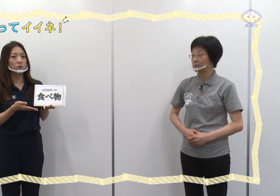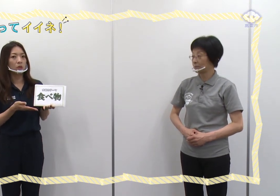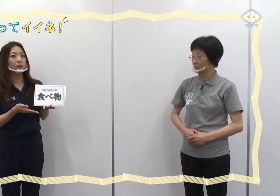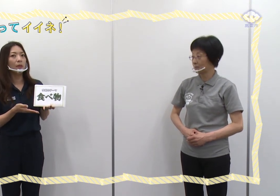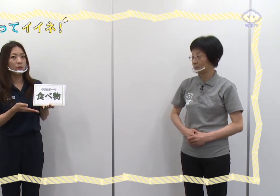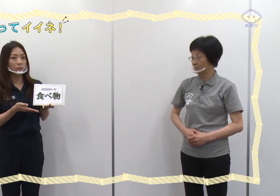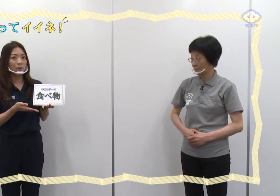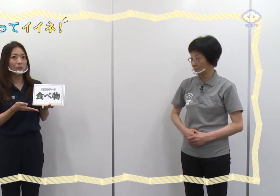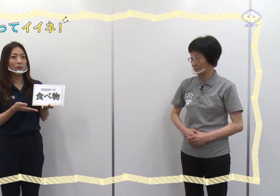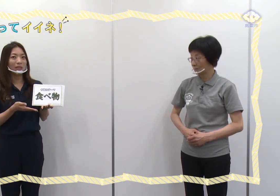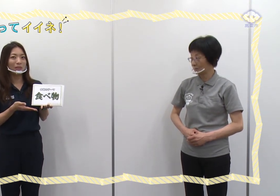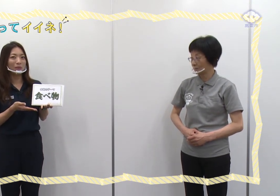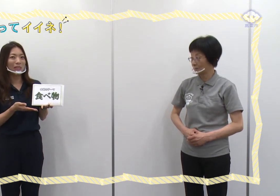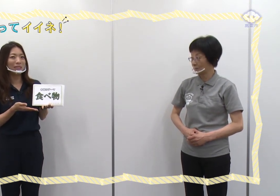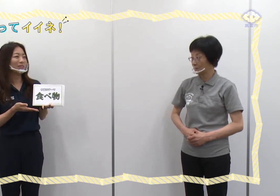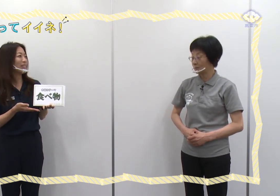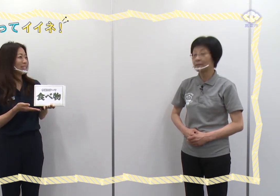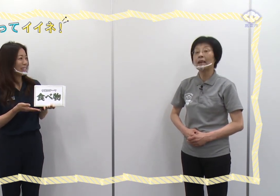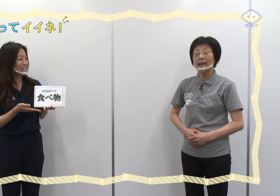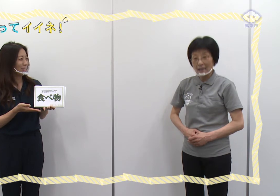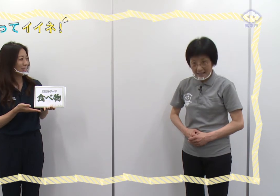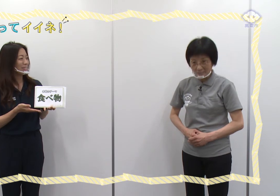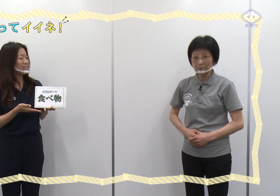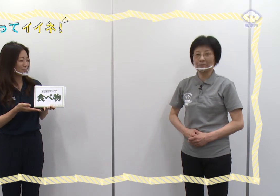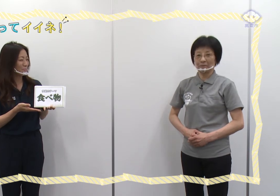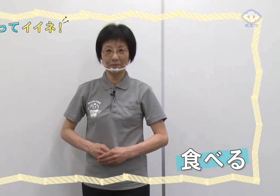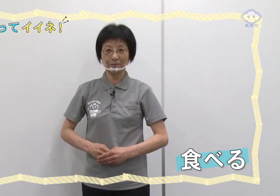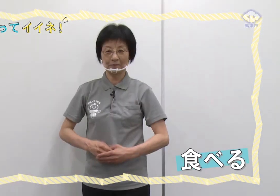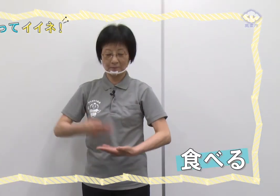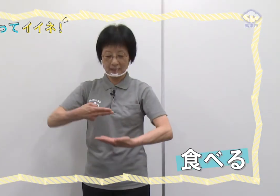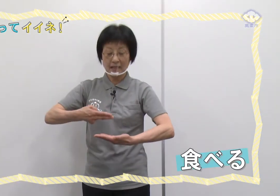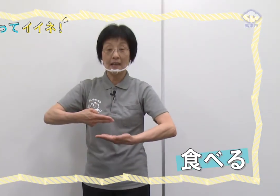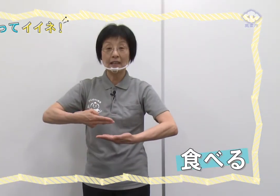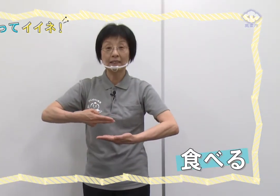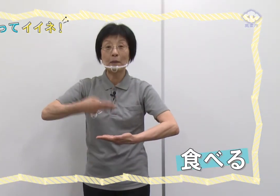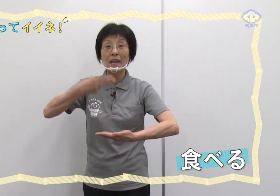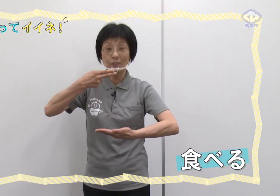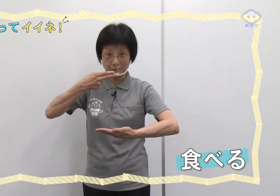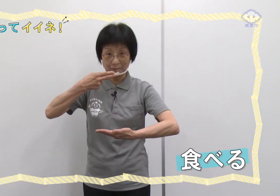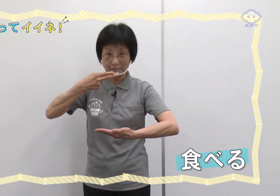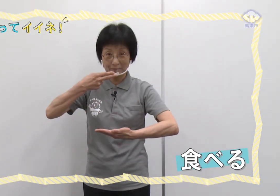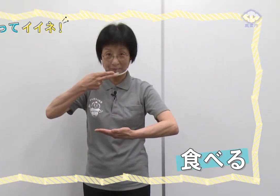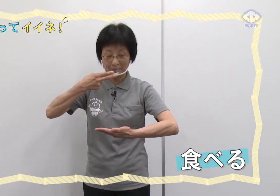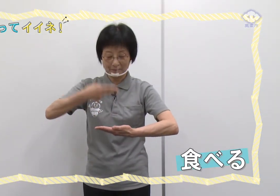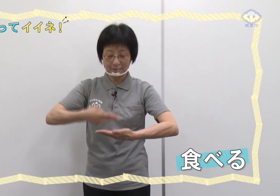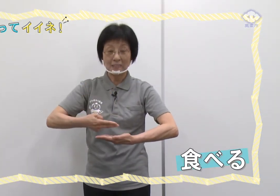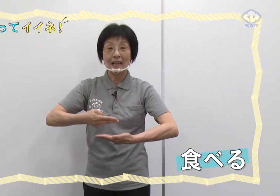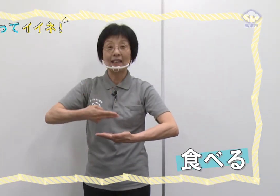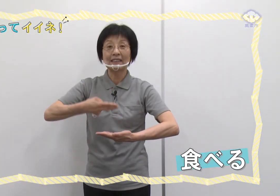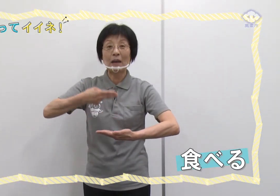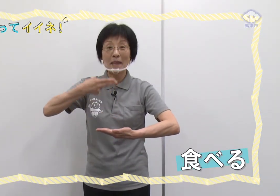食べるはどうやって表現するんでしたか？ はい、食べる、食べ